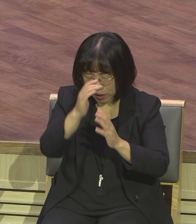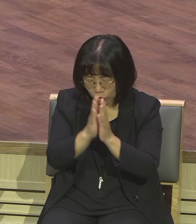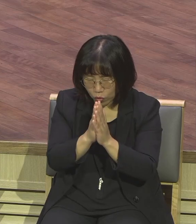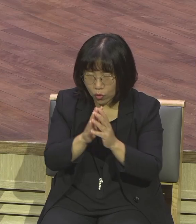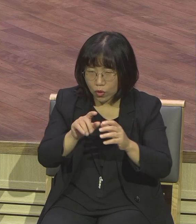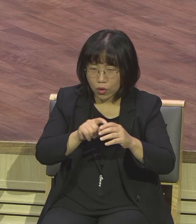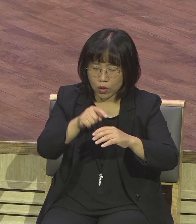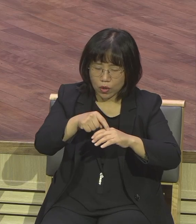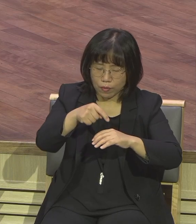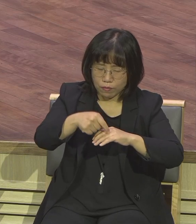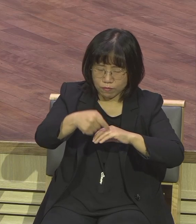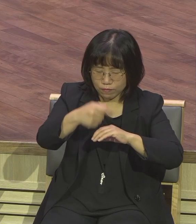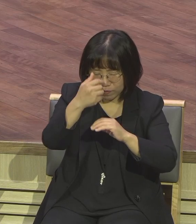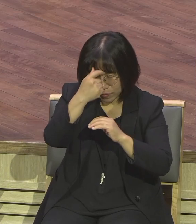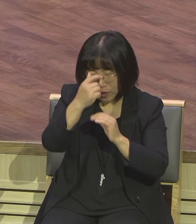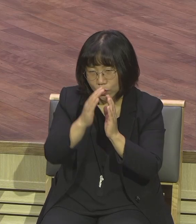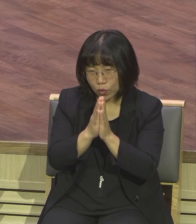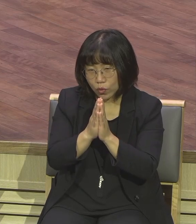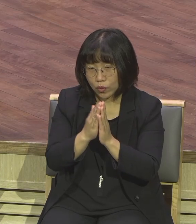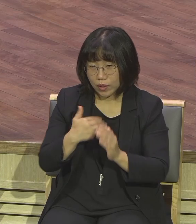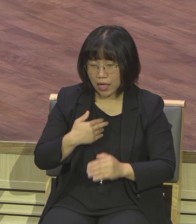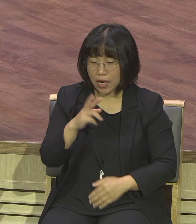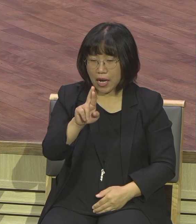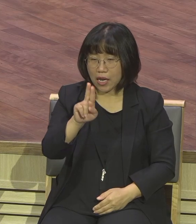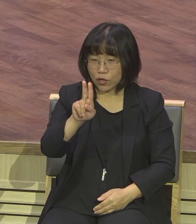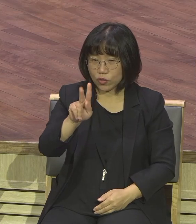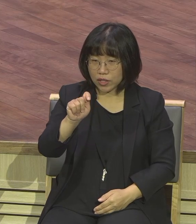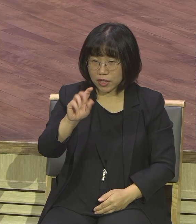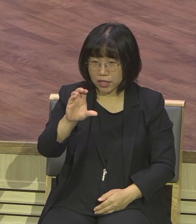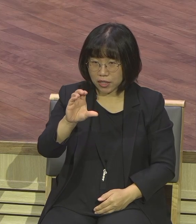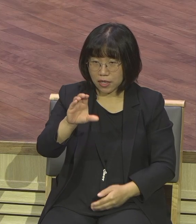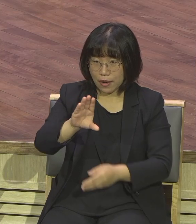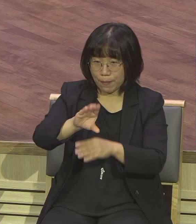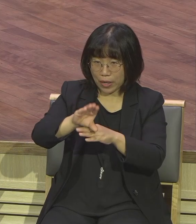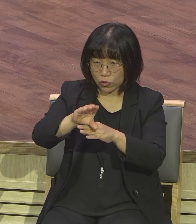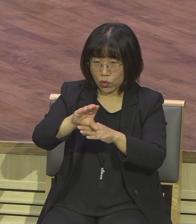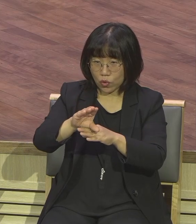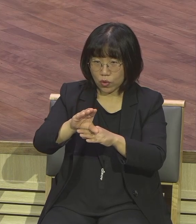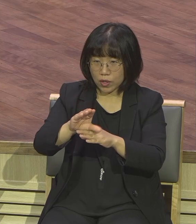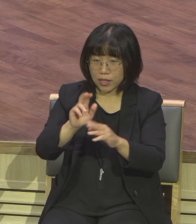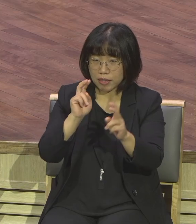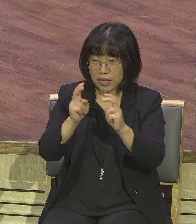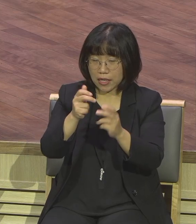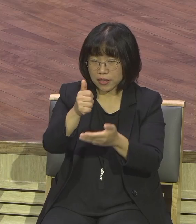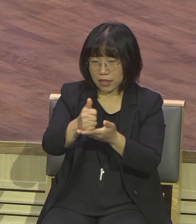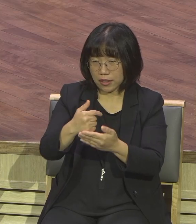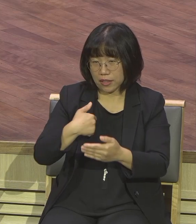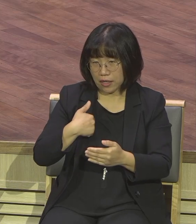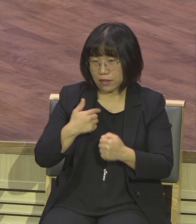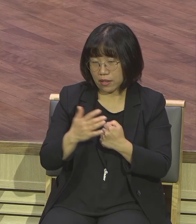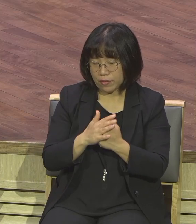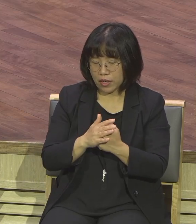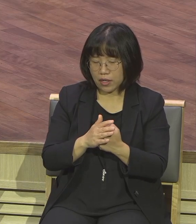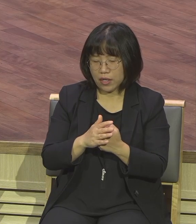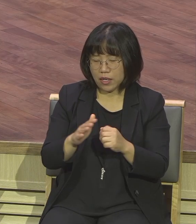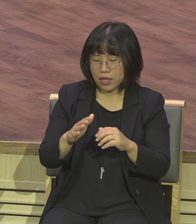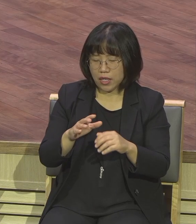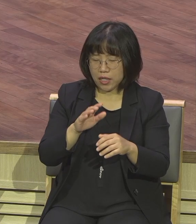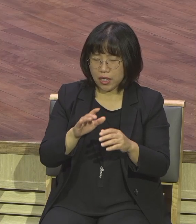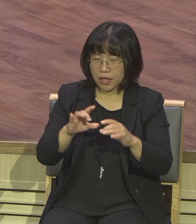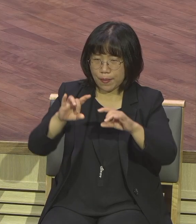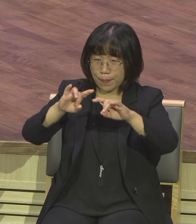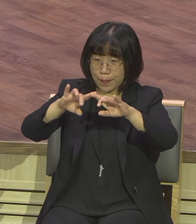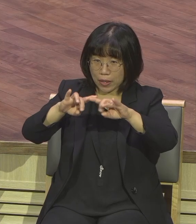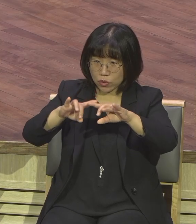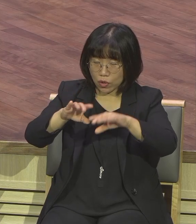내가 알두지 방송국 대표잖아요. 그 알두지 방송국을 통해서 동남아, 아프리카, 남미, 유럽, 모슬림